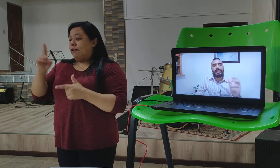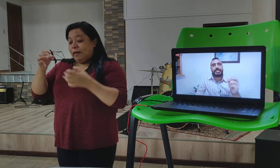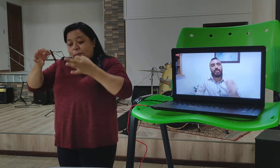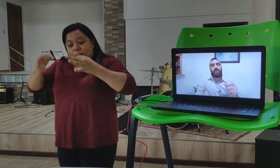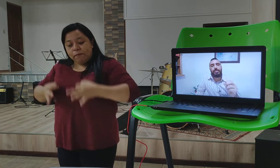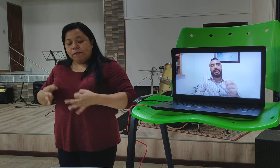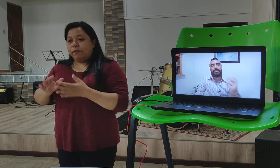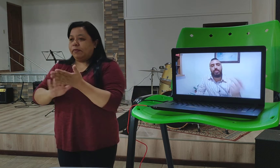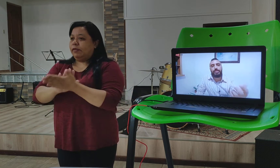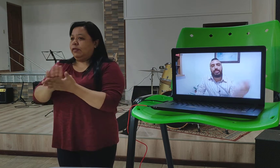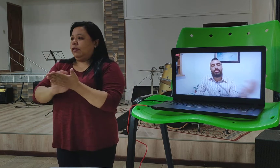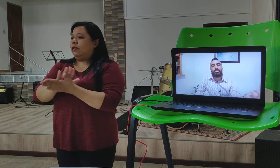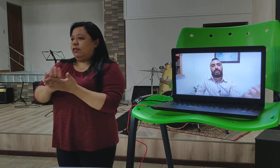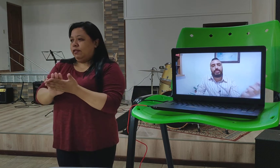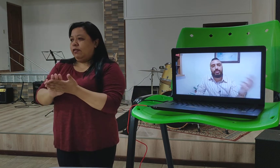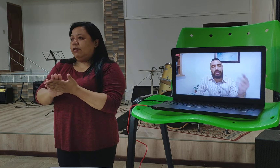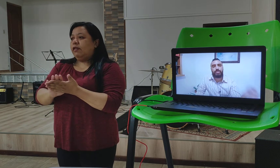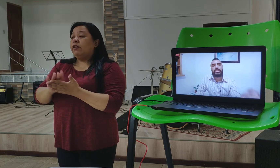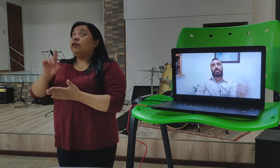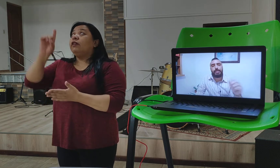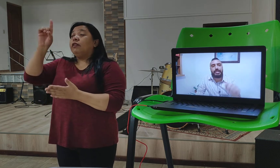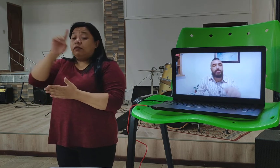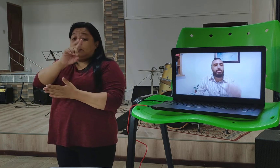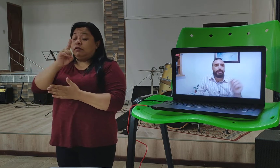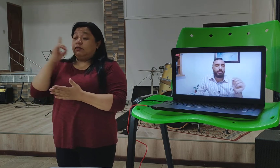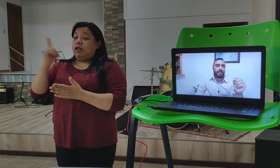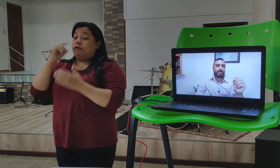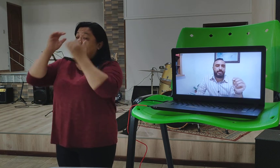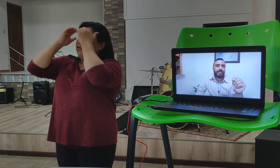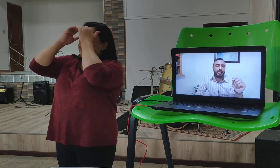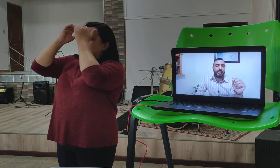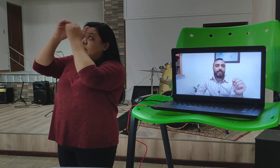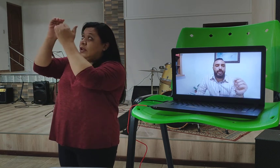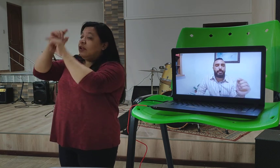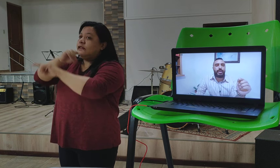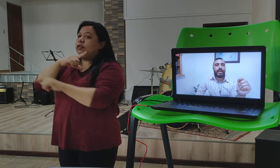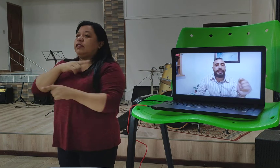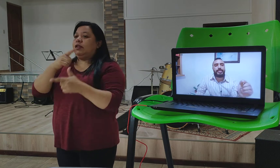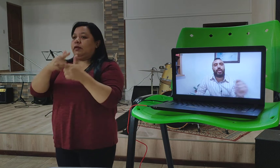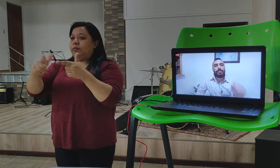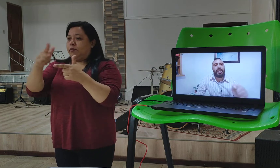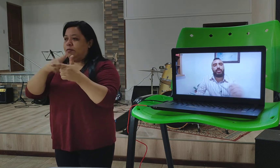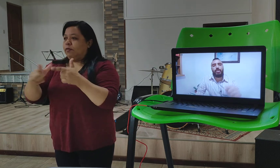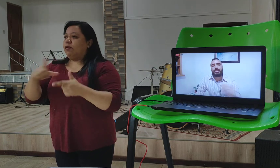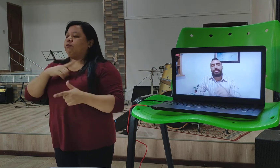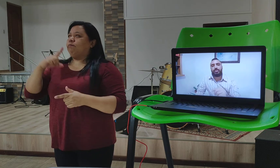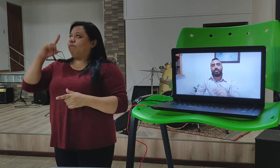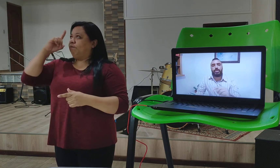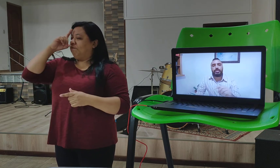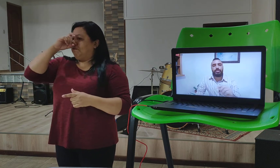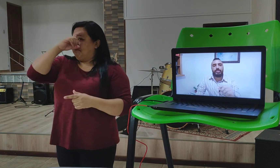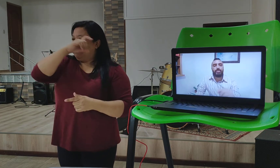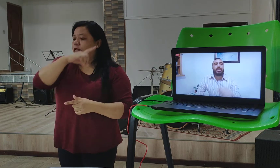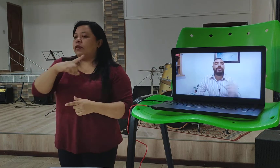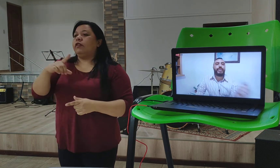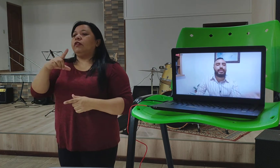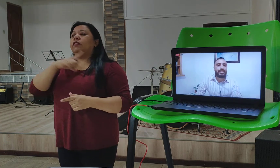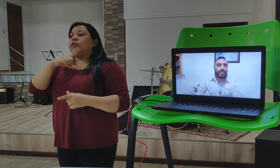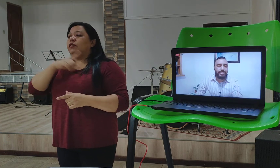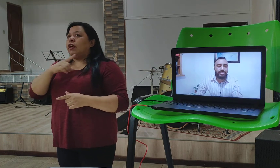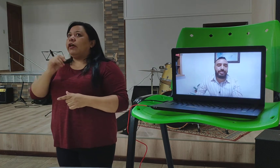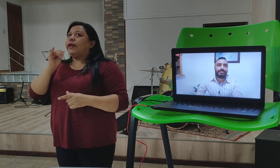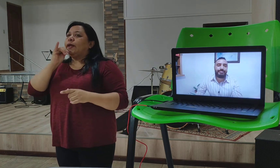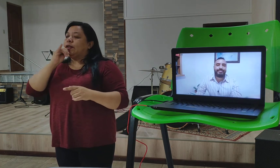porque esse homem era um homem segundo o coração de Deus que ele não passava por problemas. Não é porque esse homem era um homem segundo o coração de Deus que ele não